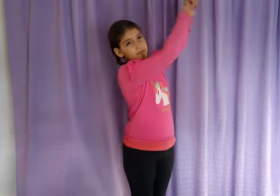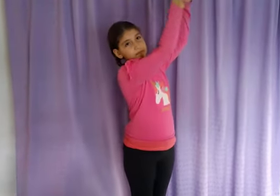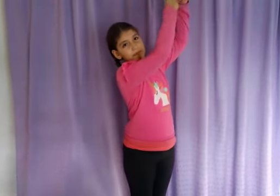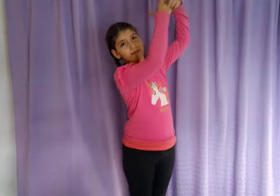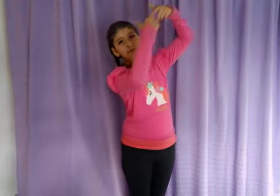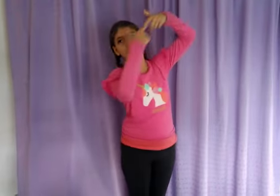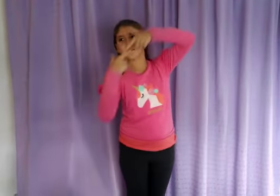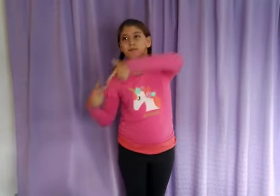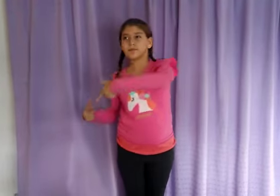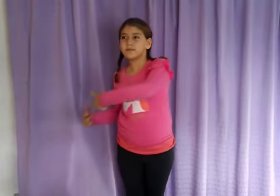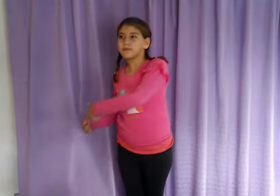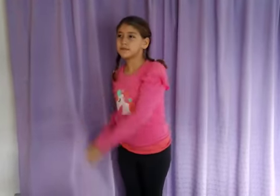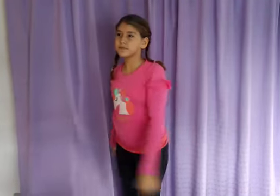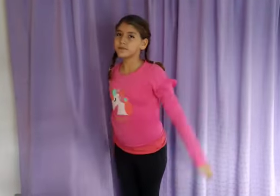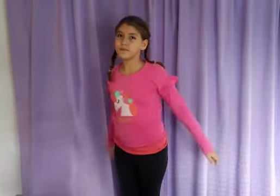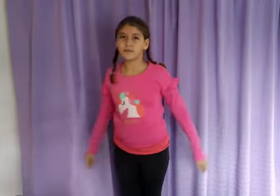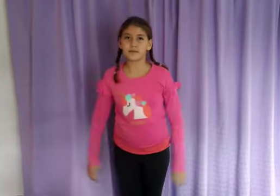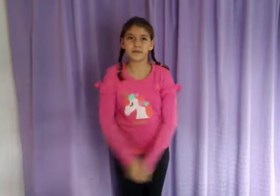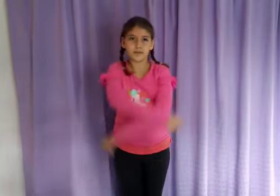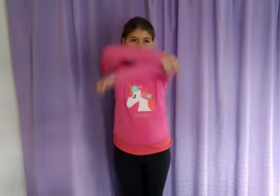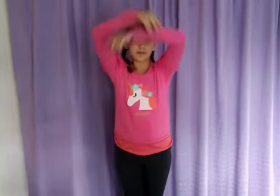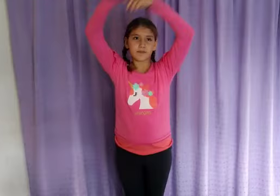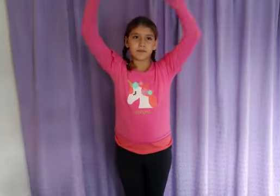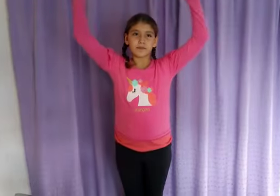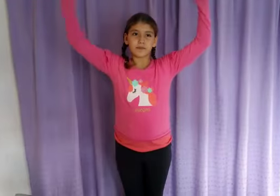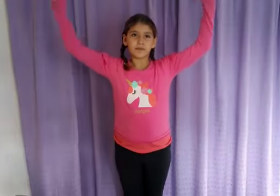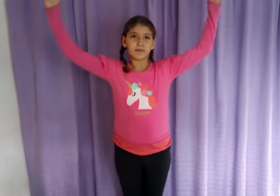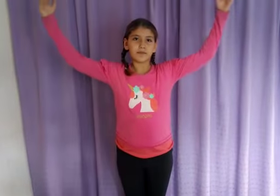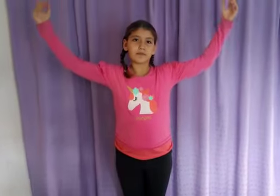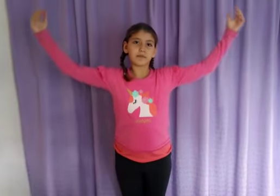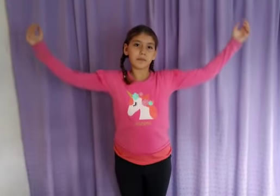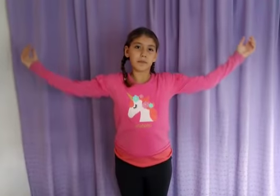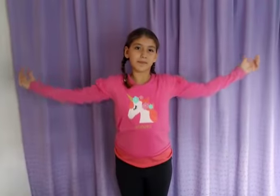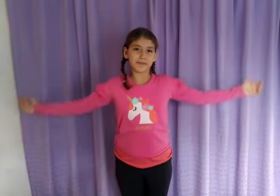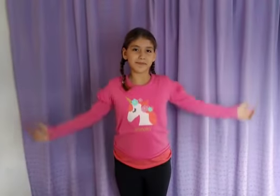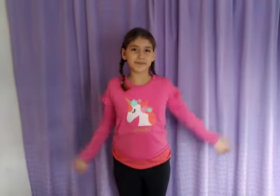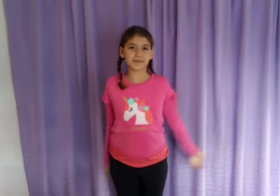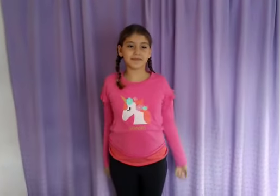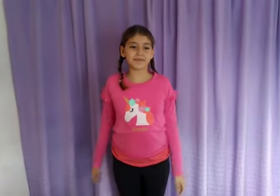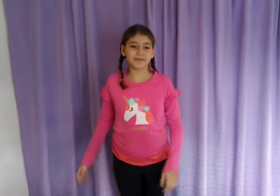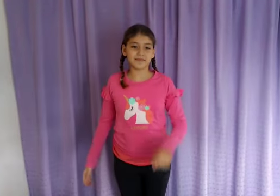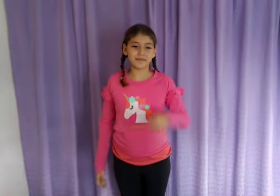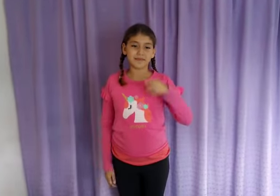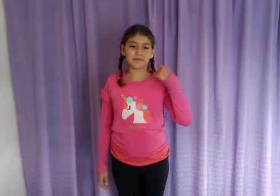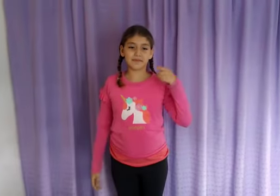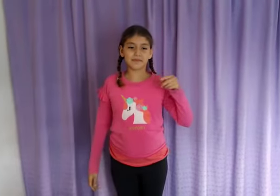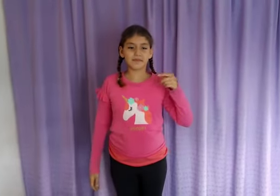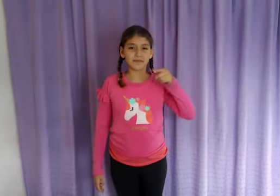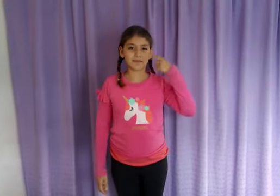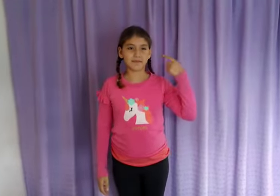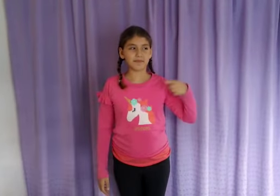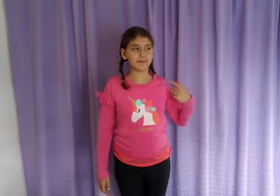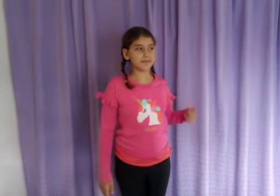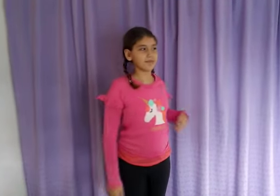color llenó En mi manito, su